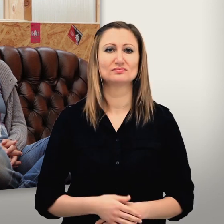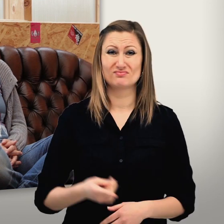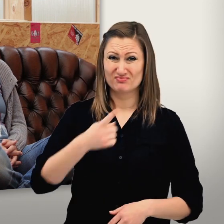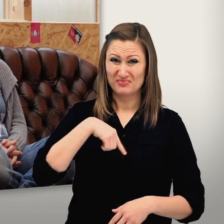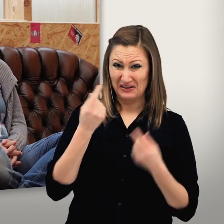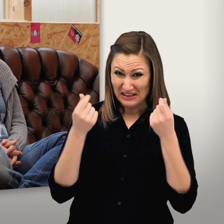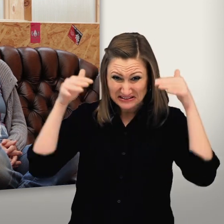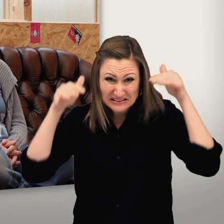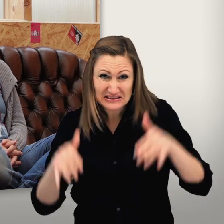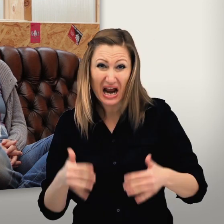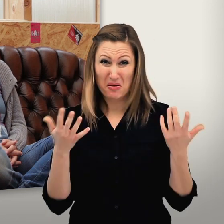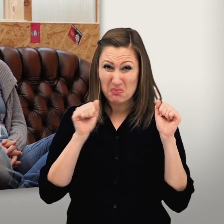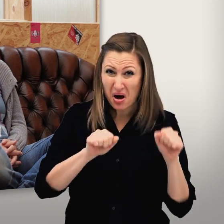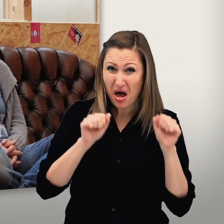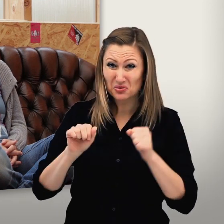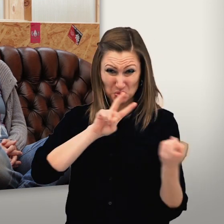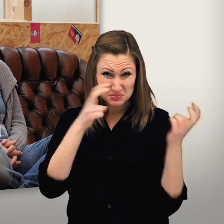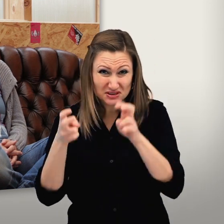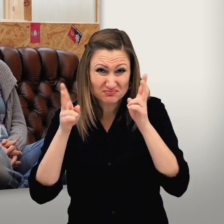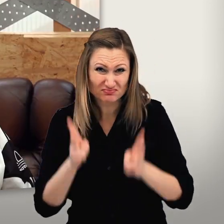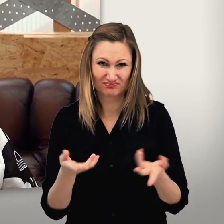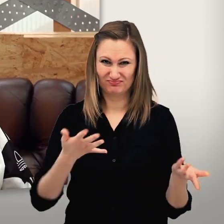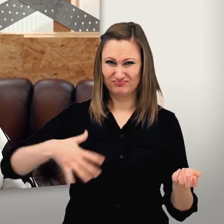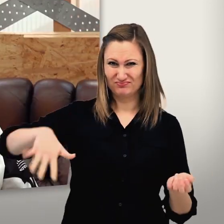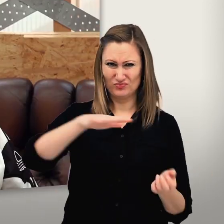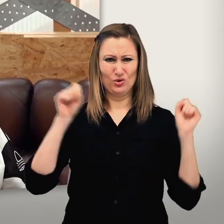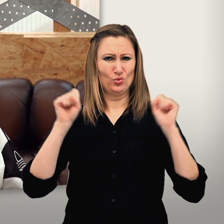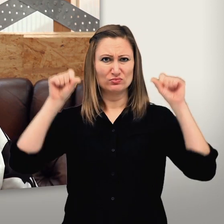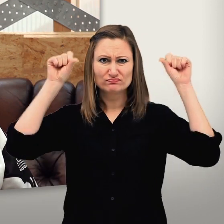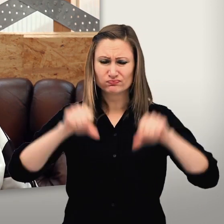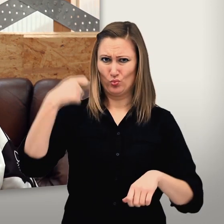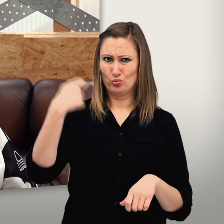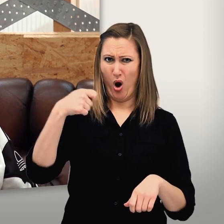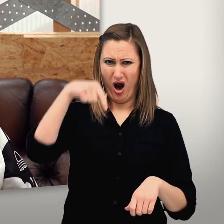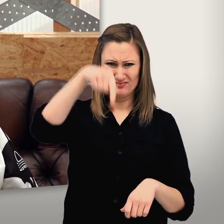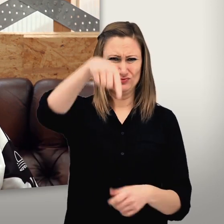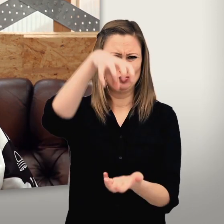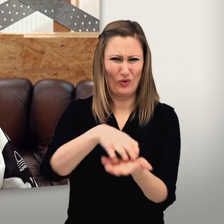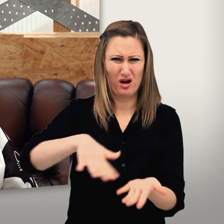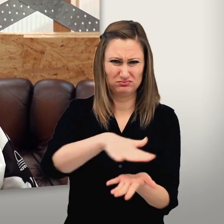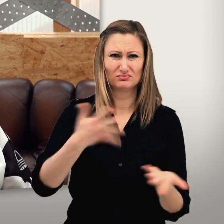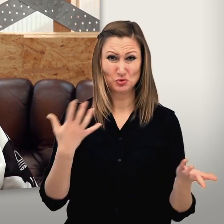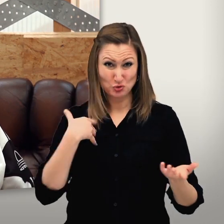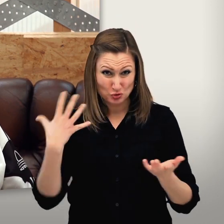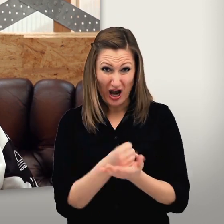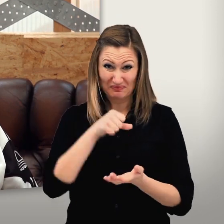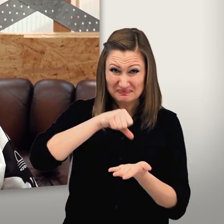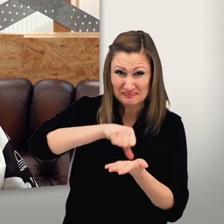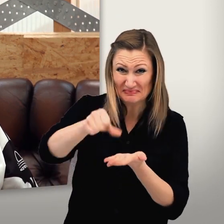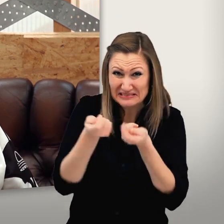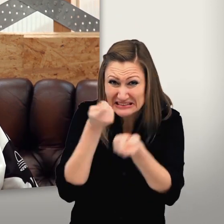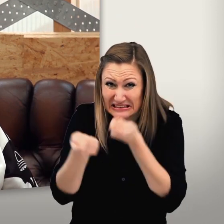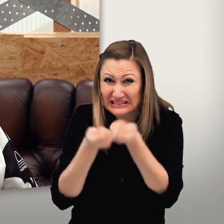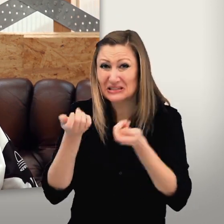unbedingt die Mittel, das zu realisieren, weil einfach die Marktverhältnisse schlecht sind. Innerhalb der Großstädte haben wir eher das Problem, können wir da